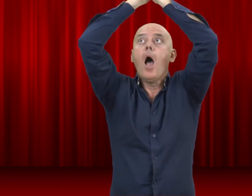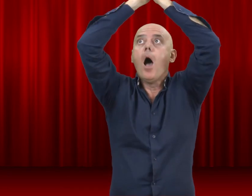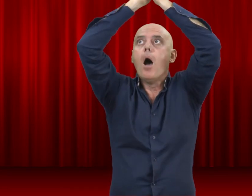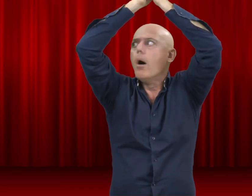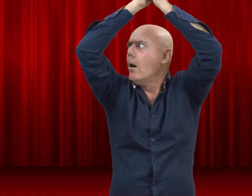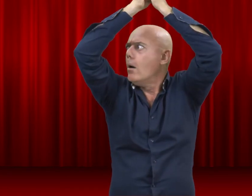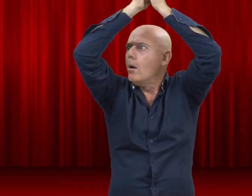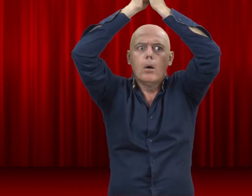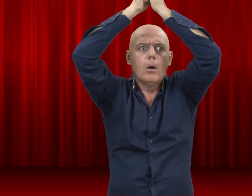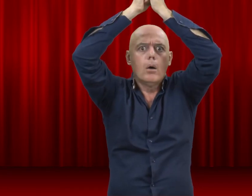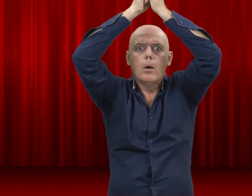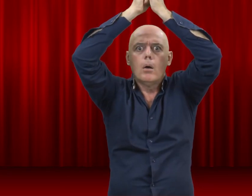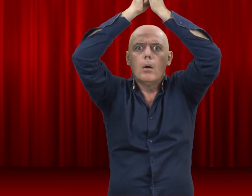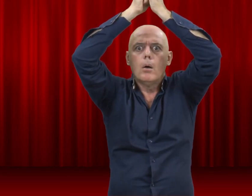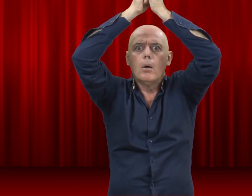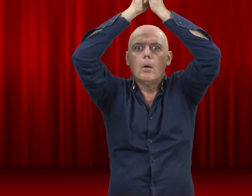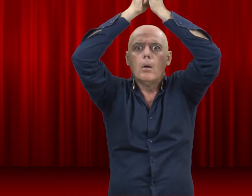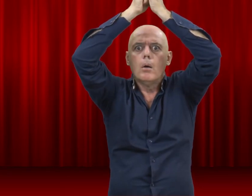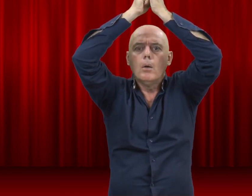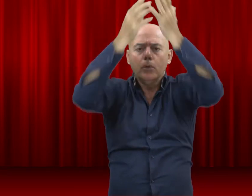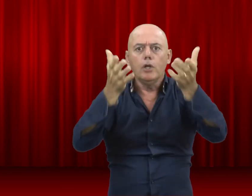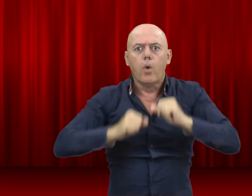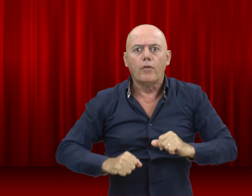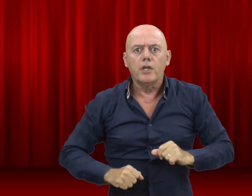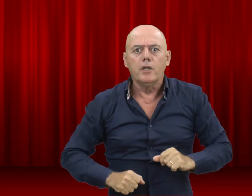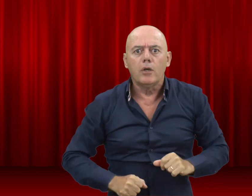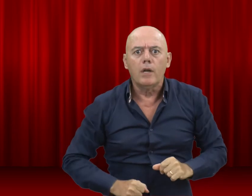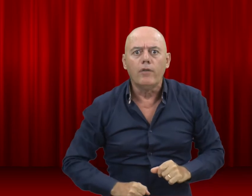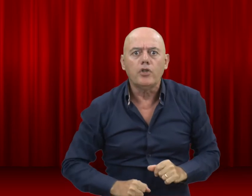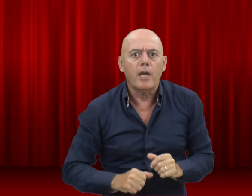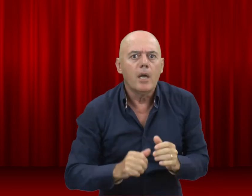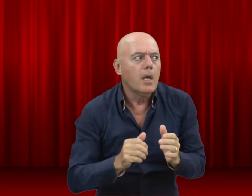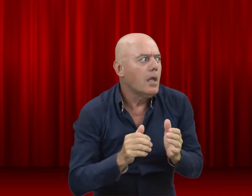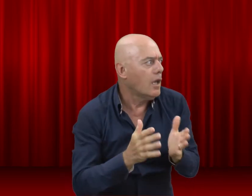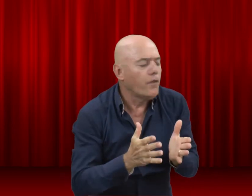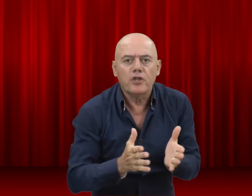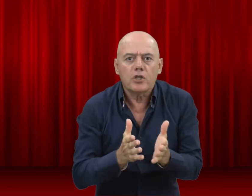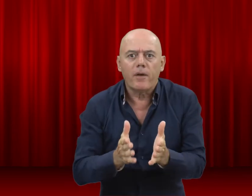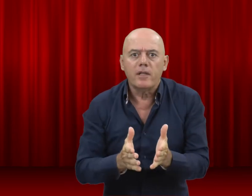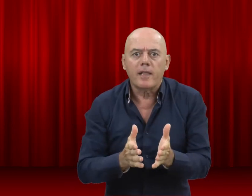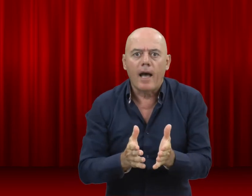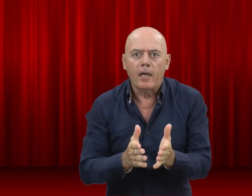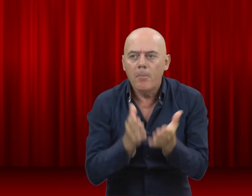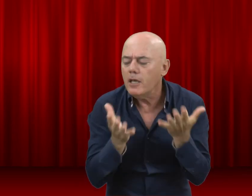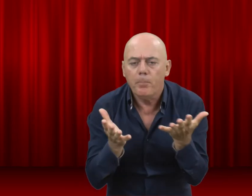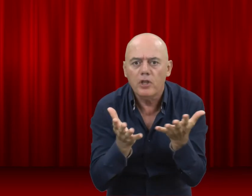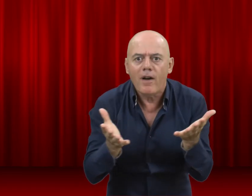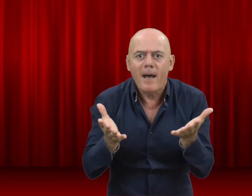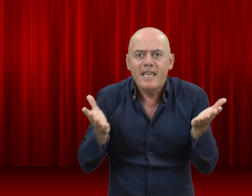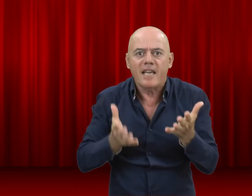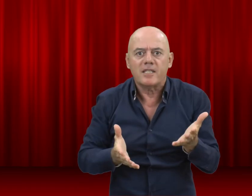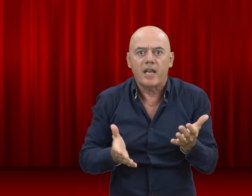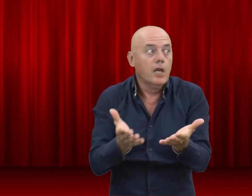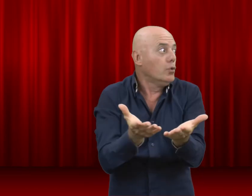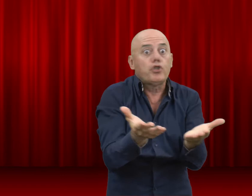e... Oh, ma sei pure sordo! Di nuovo sentì quella voce che lo fece spaventare. Ma chi poteva